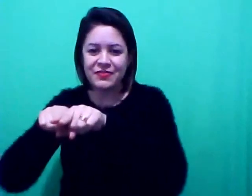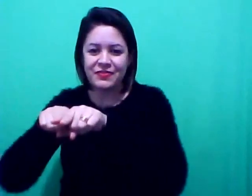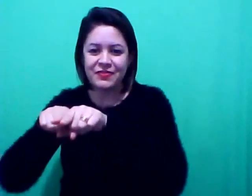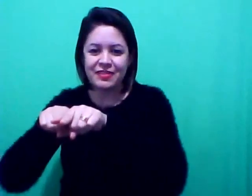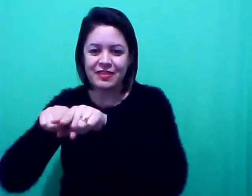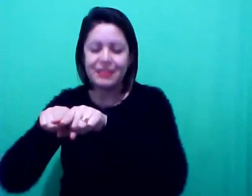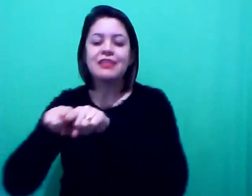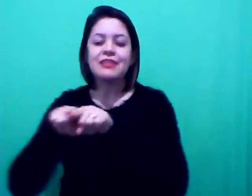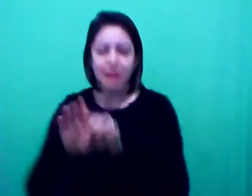simultâneo.